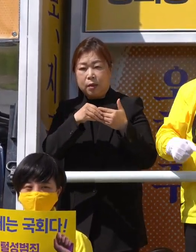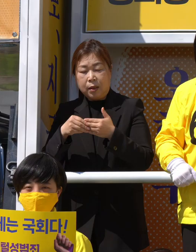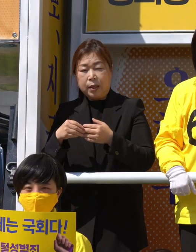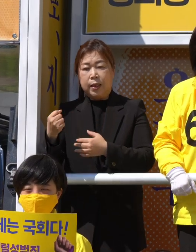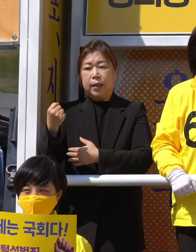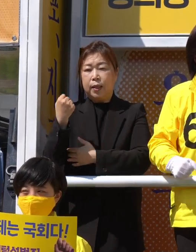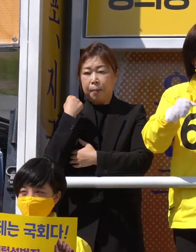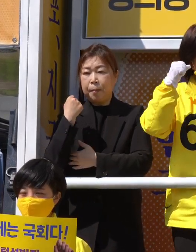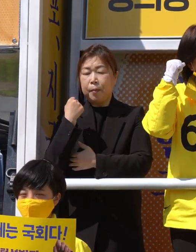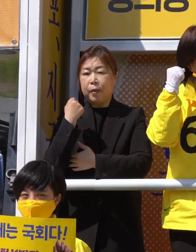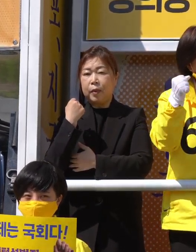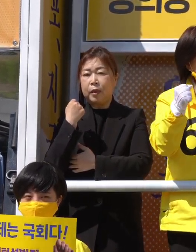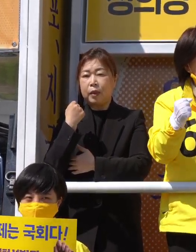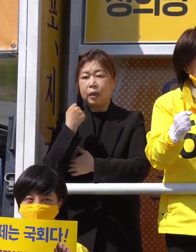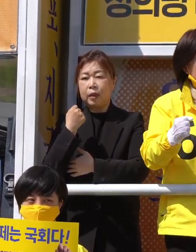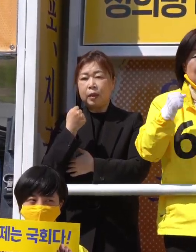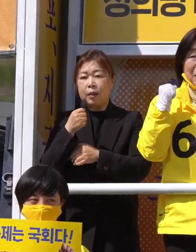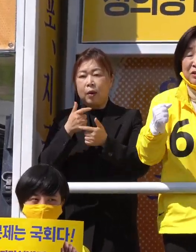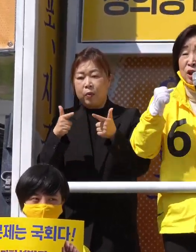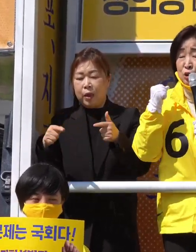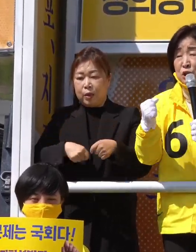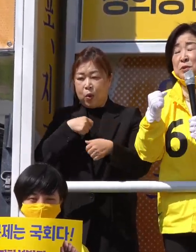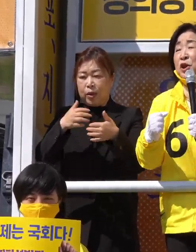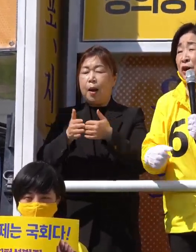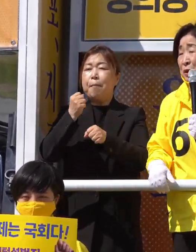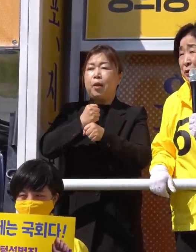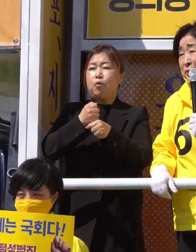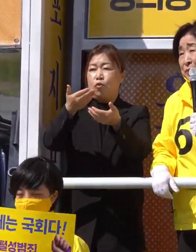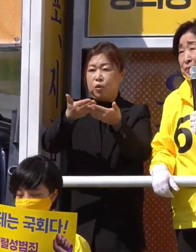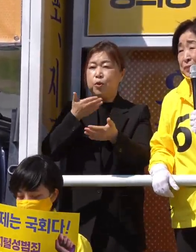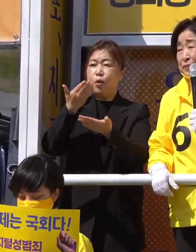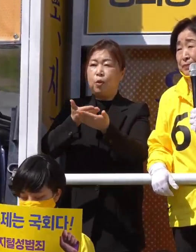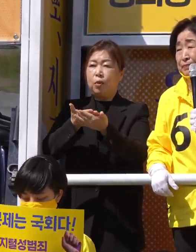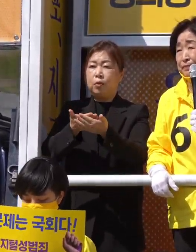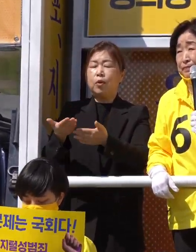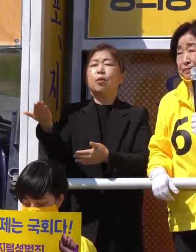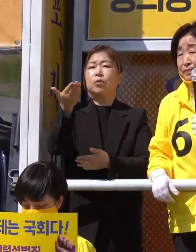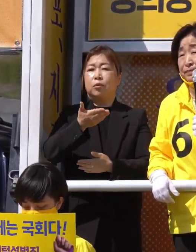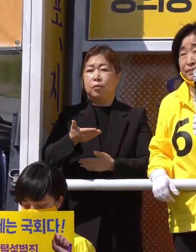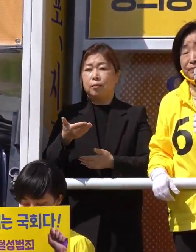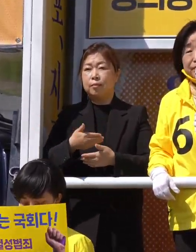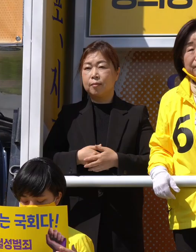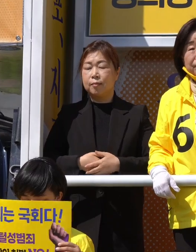힘, 교섭단체 정의당 만들어 주십시오, 여러분.